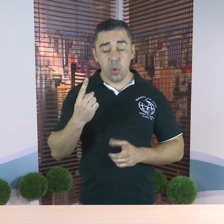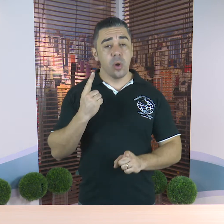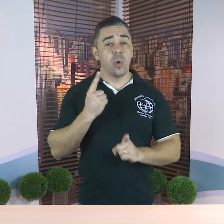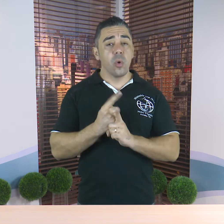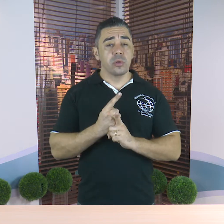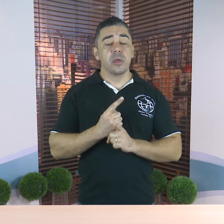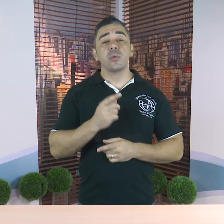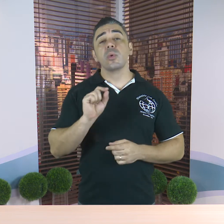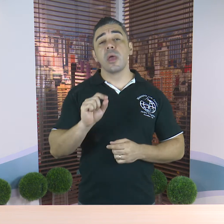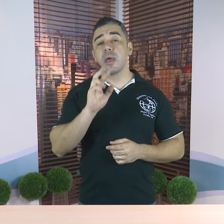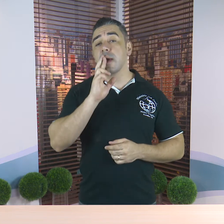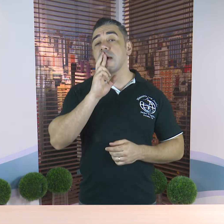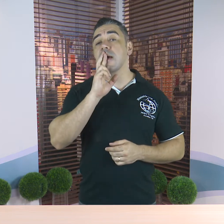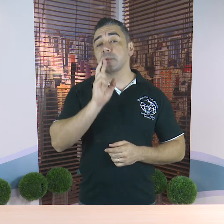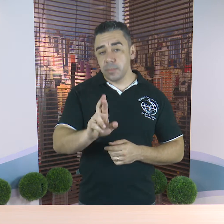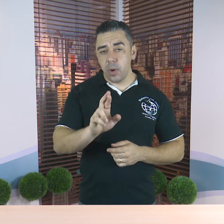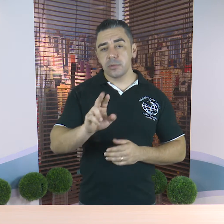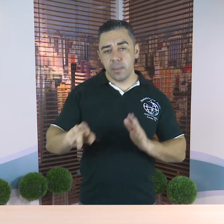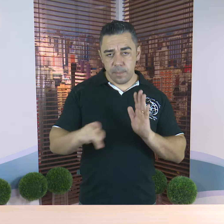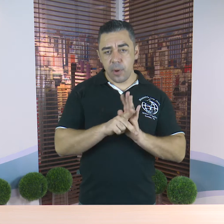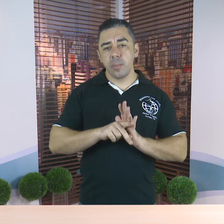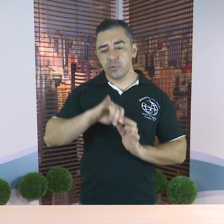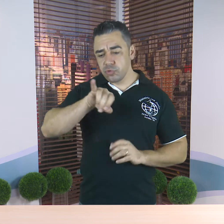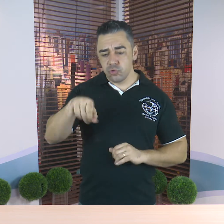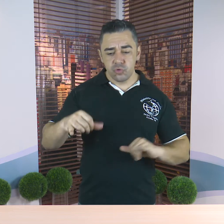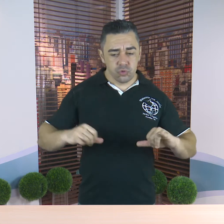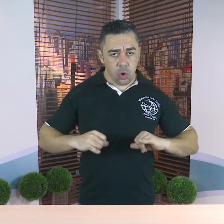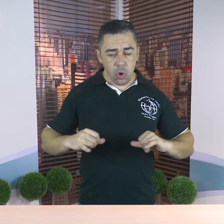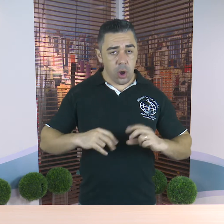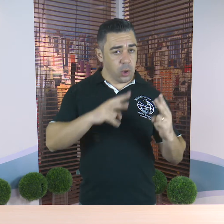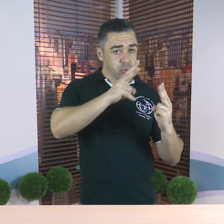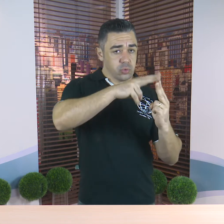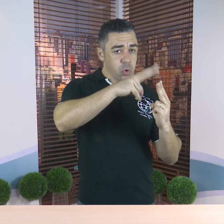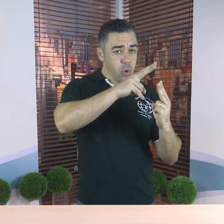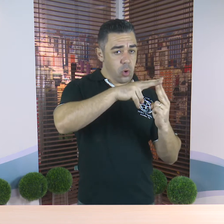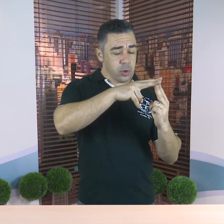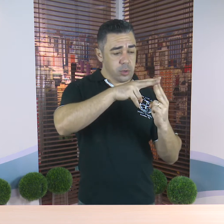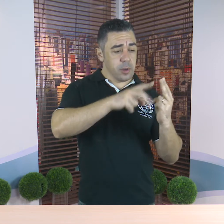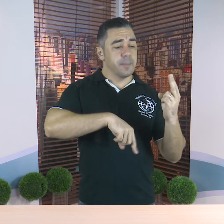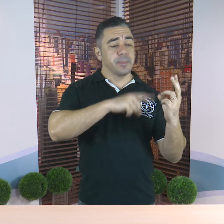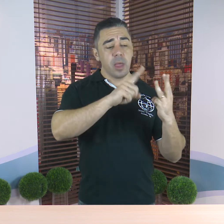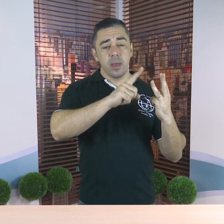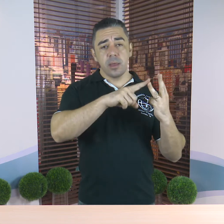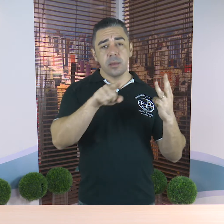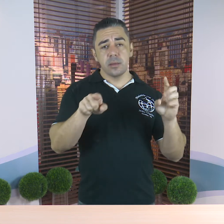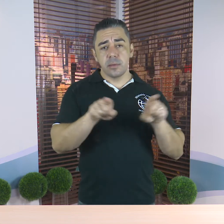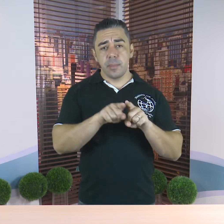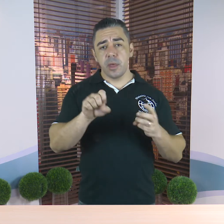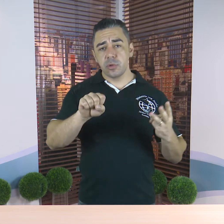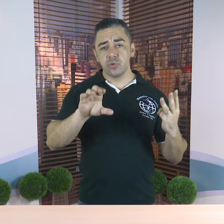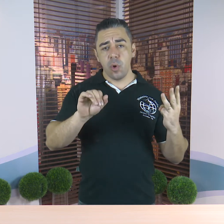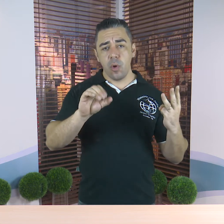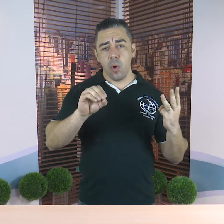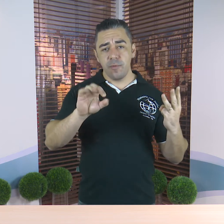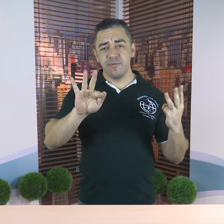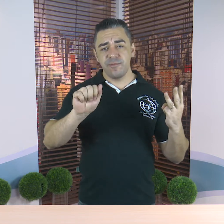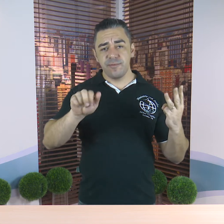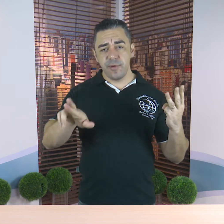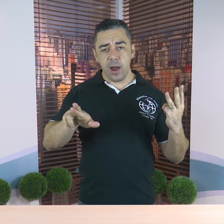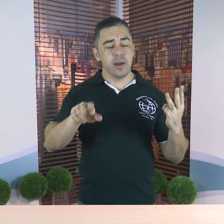encontramos respostas de Jó não só a Elifaz e Bildade, mas também a Zofar, bem como os discursos desse